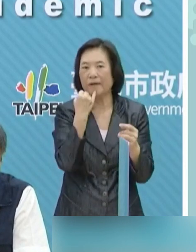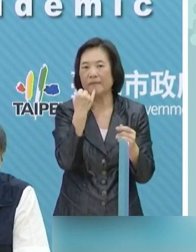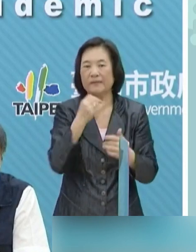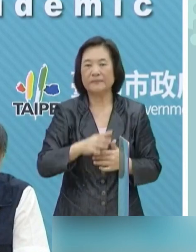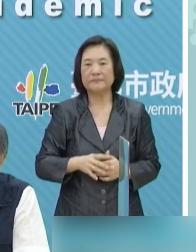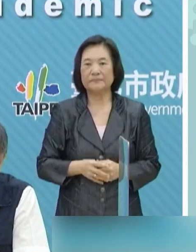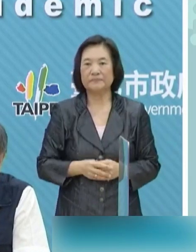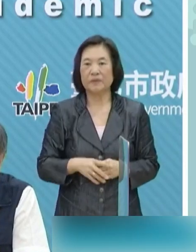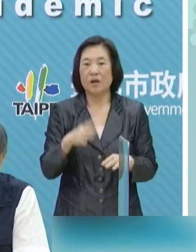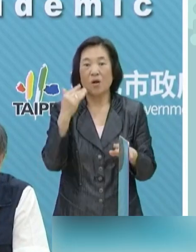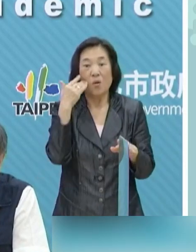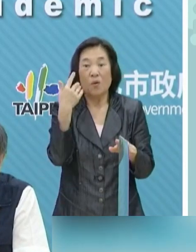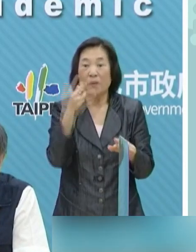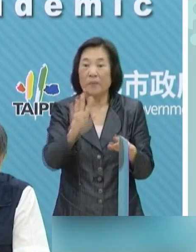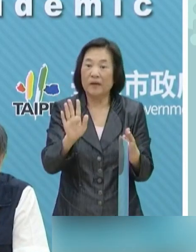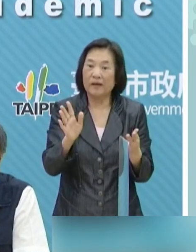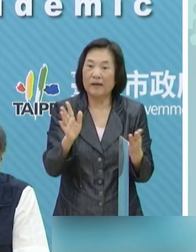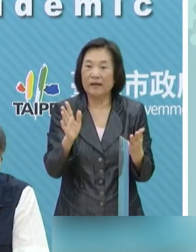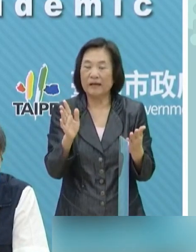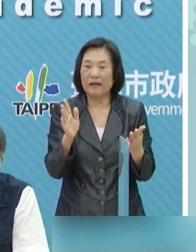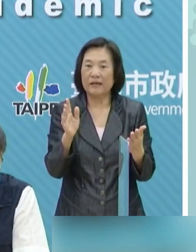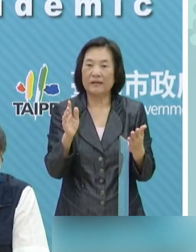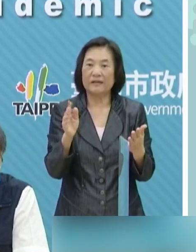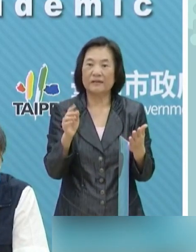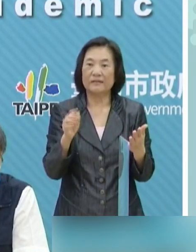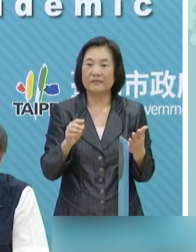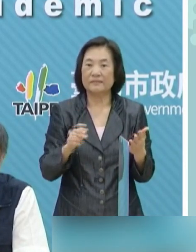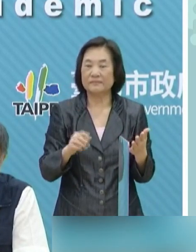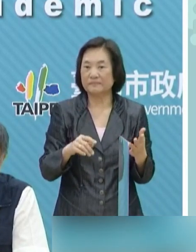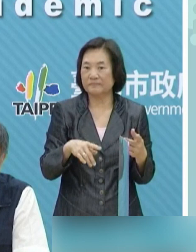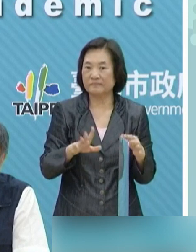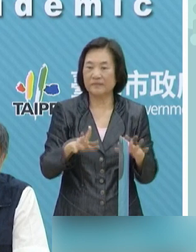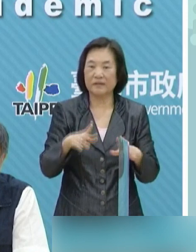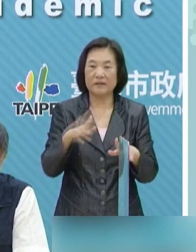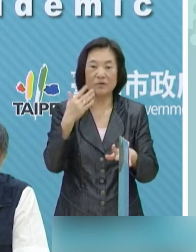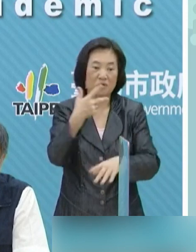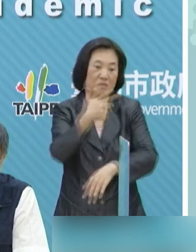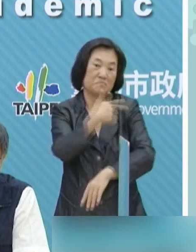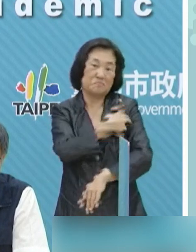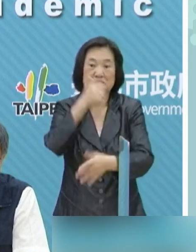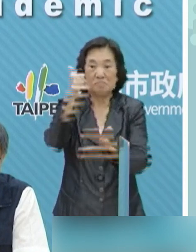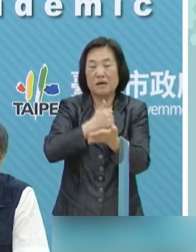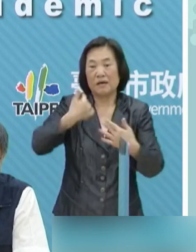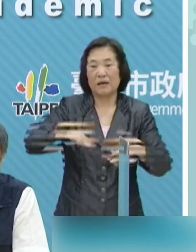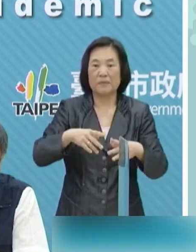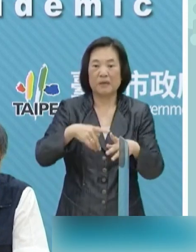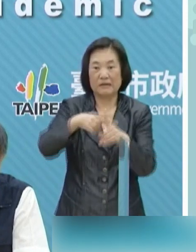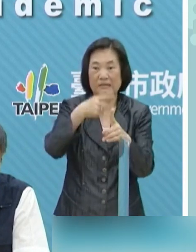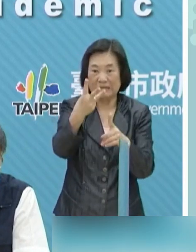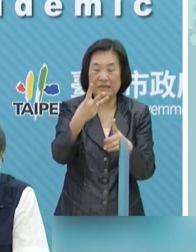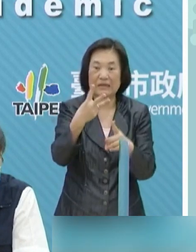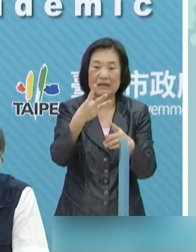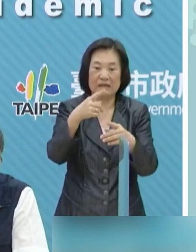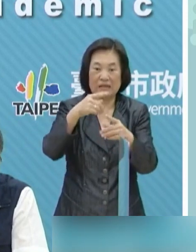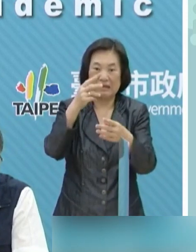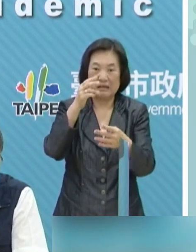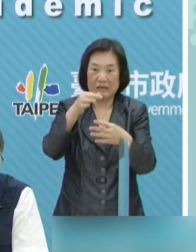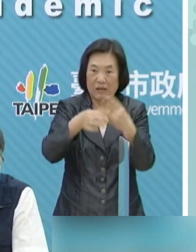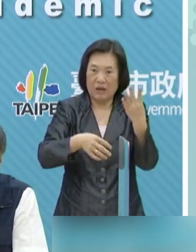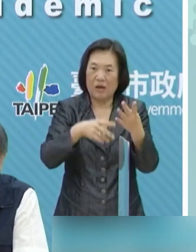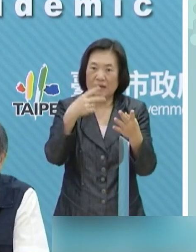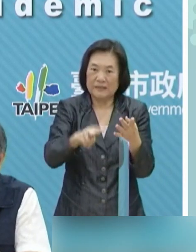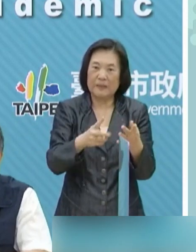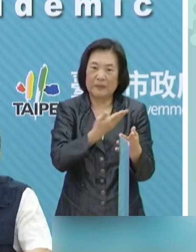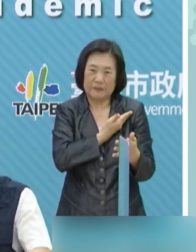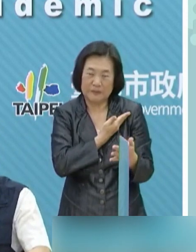看起来就有效。所以我们把这个 model 哈再扩张，你知道哈，再用到十个行政区，也